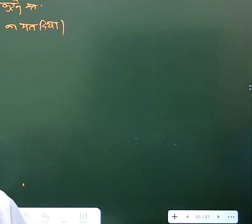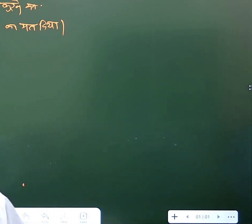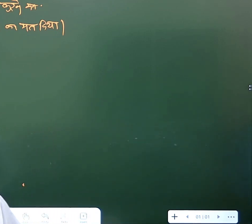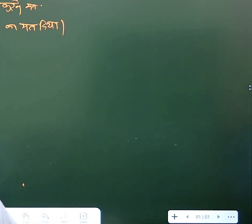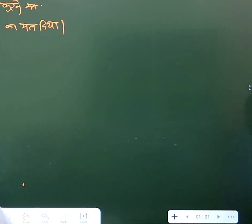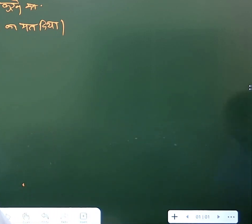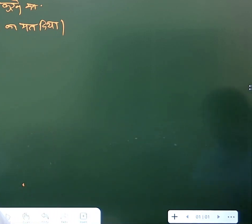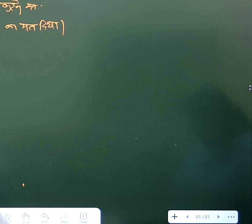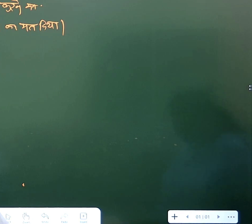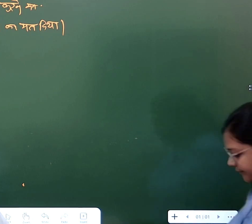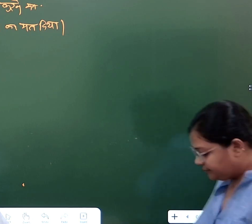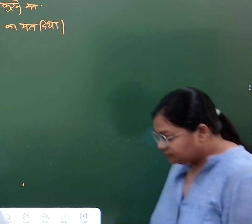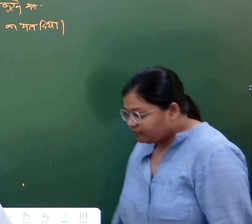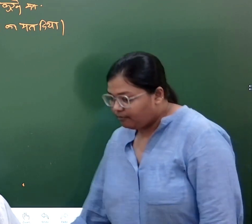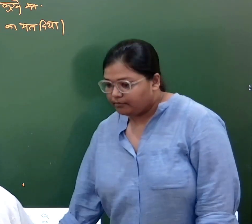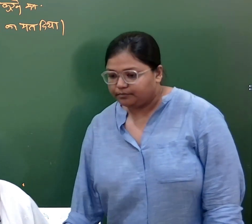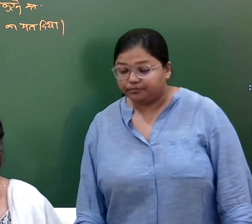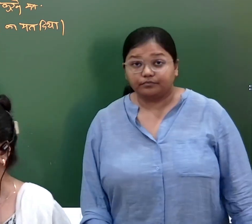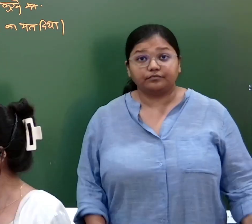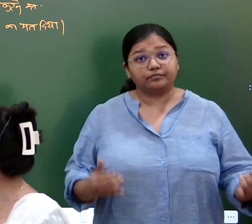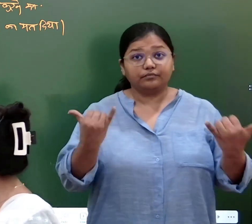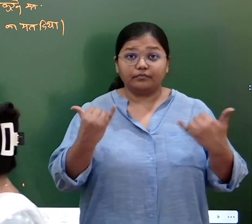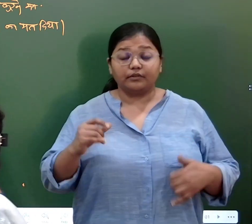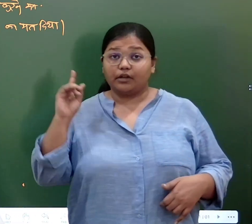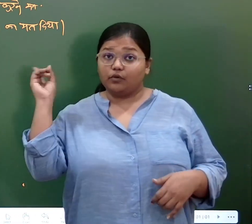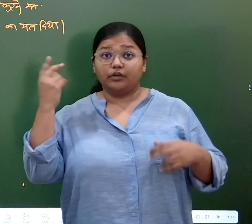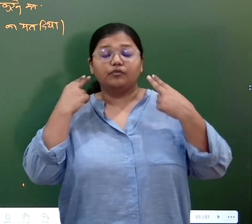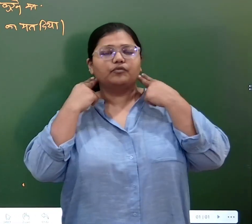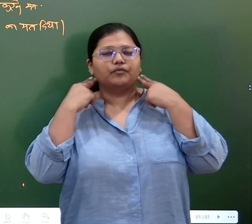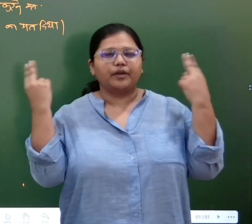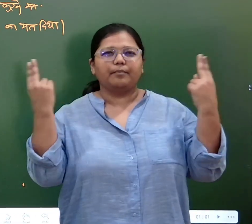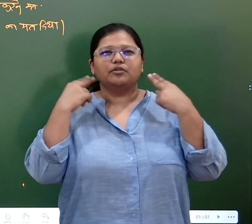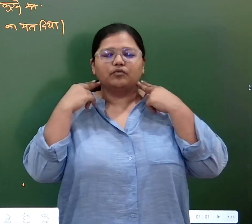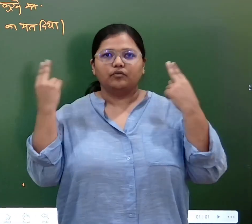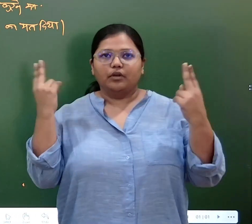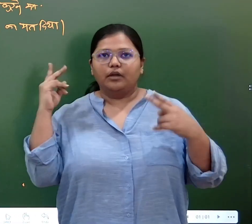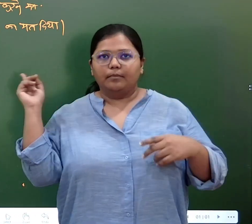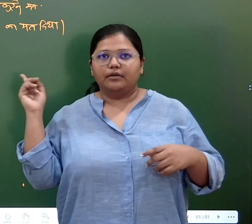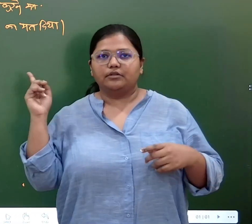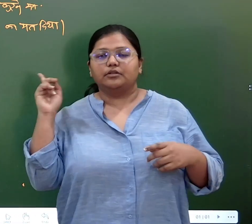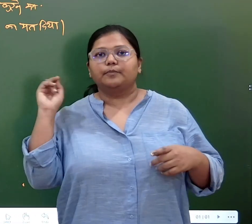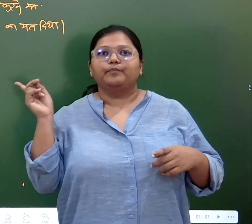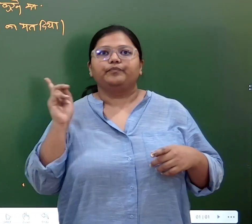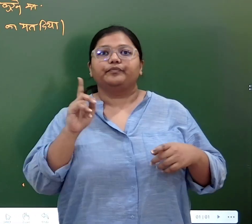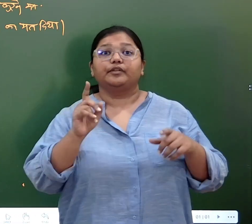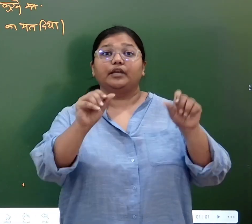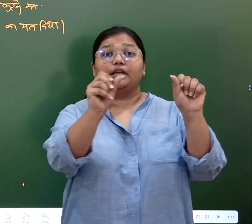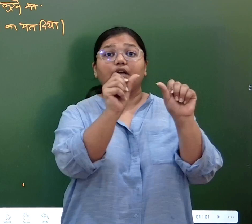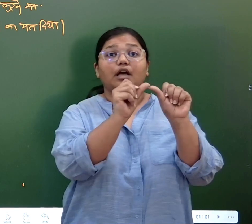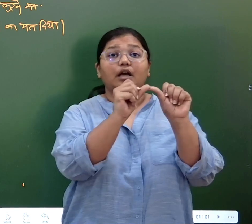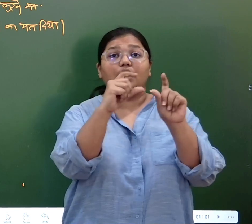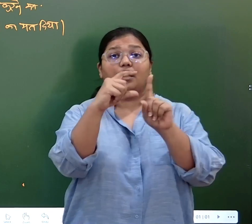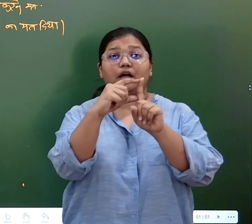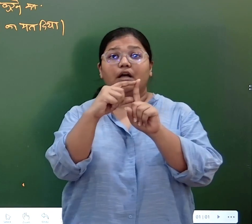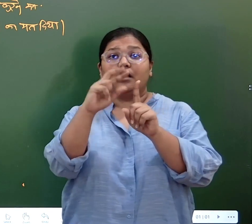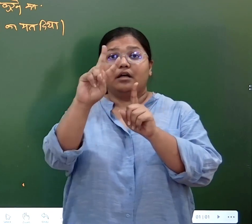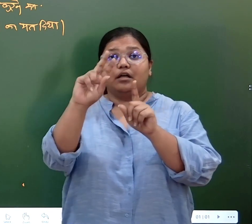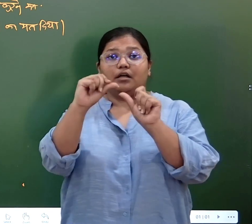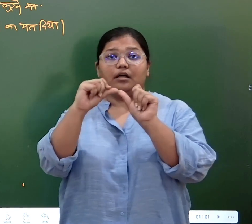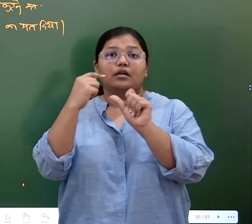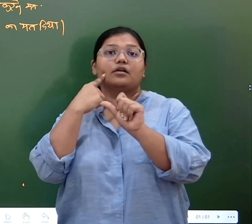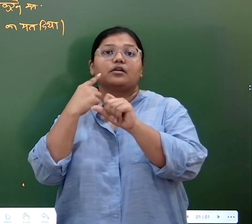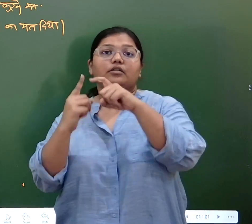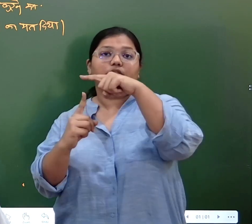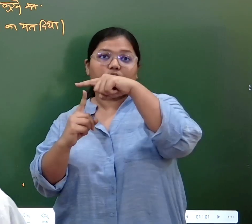संत आते गए। तो फिलहाल जो है ये जानो, ठीक है, आदि शंकराचार्य जी ने अद्वैतवाद का मत